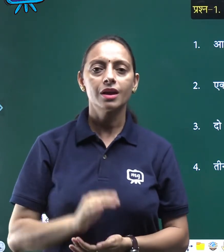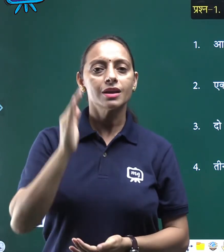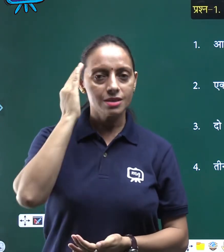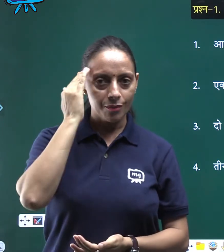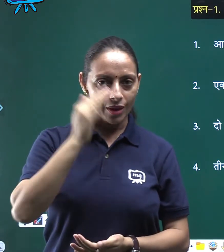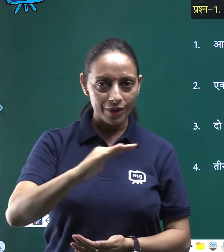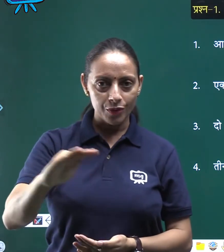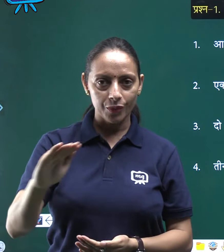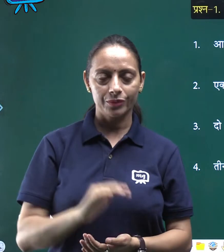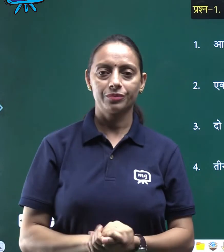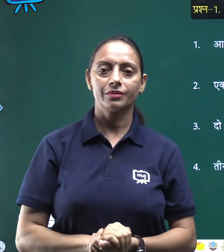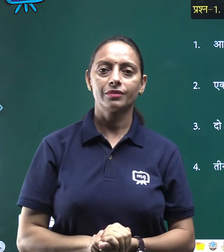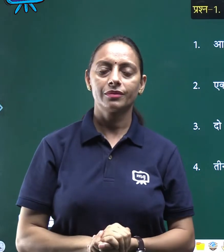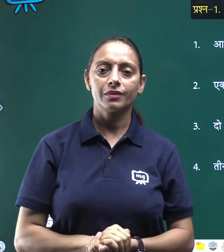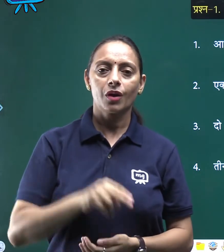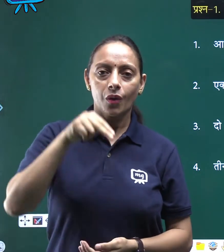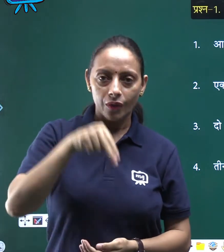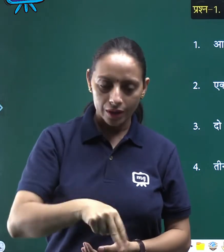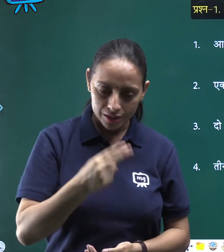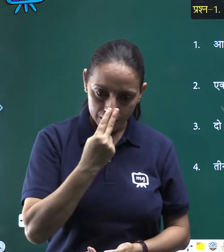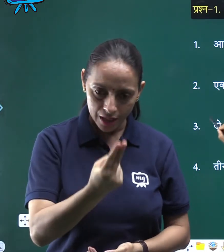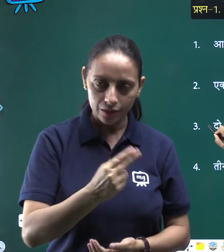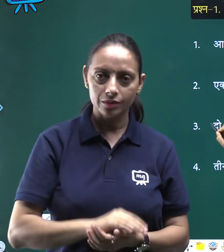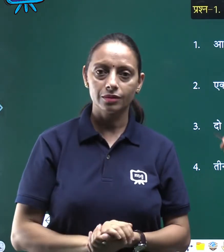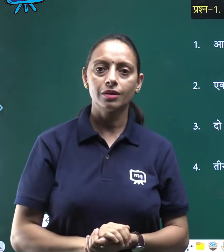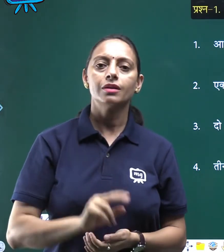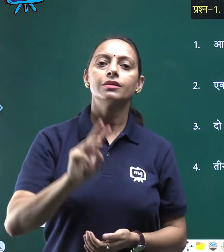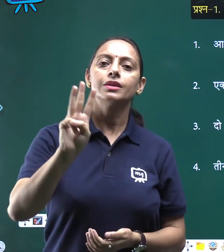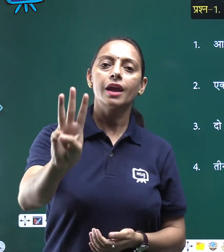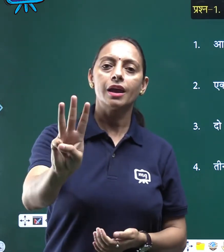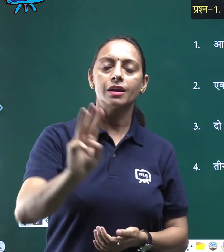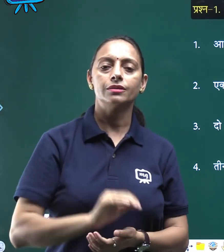समझ में आया बच्चों? नीचे देखो, नंबर 3,